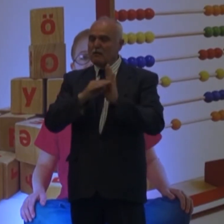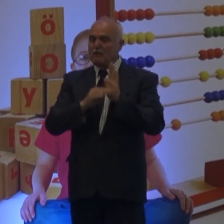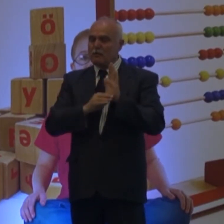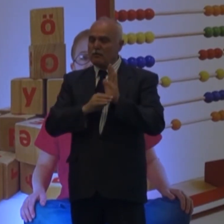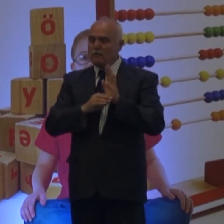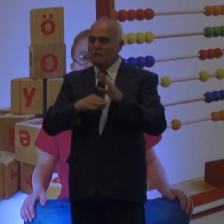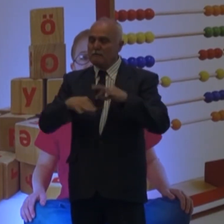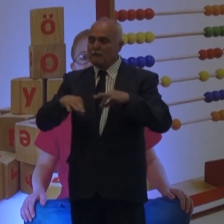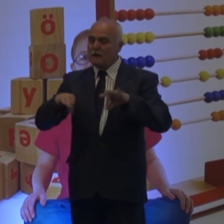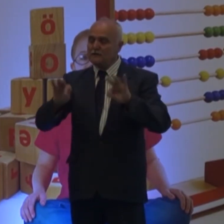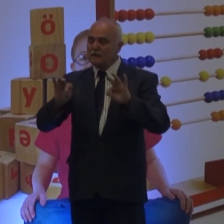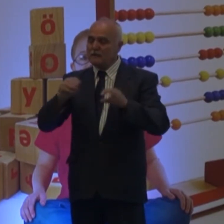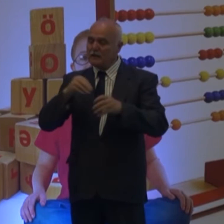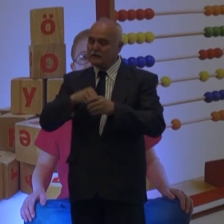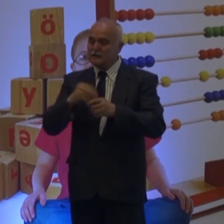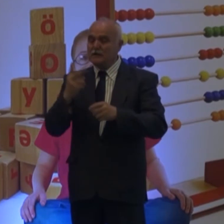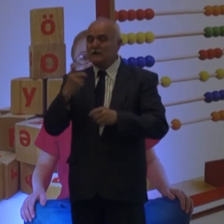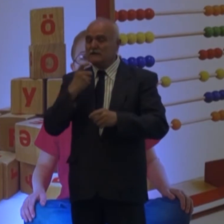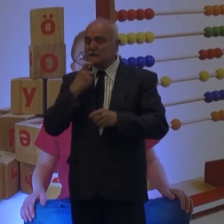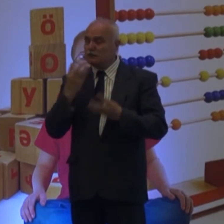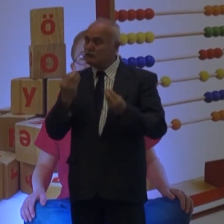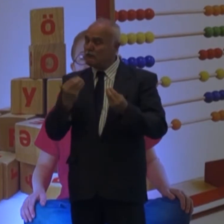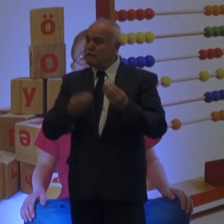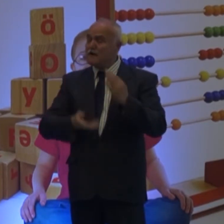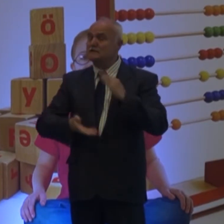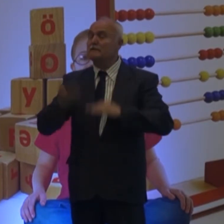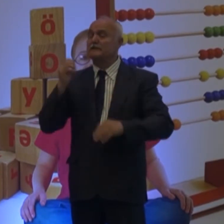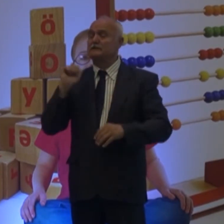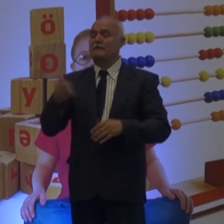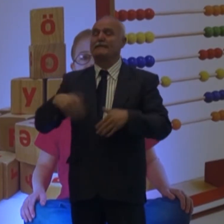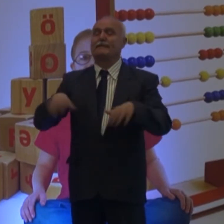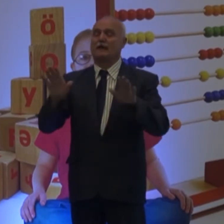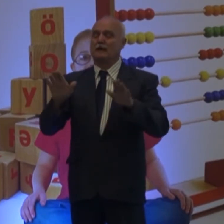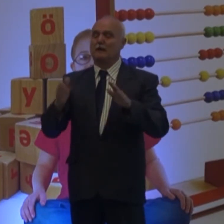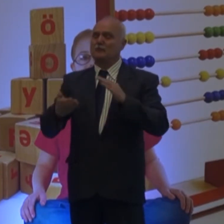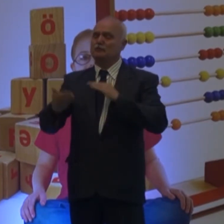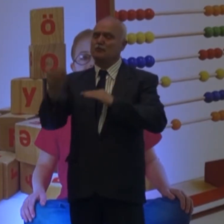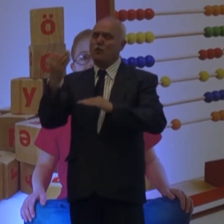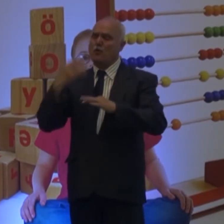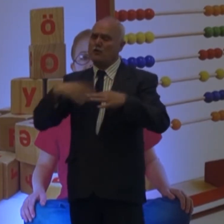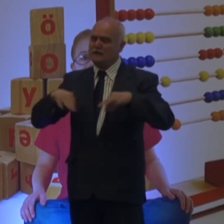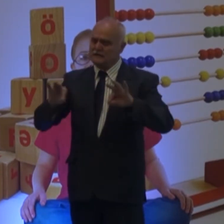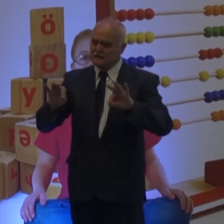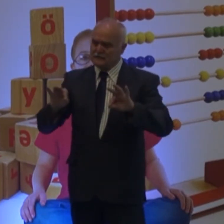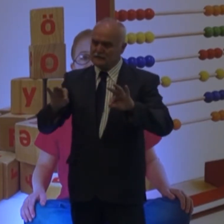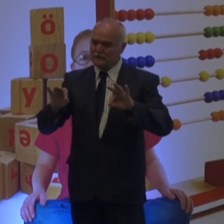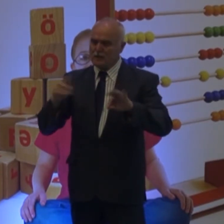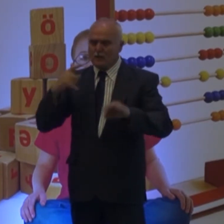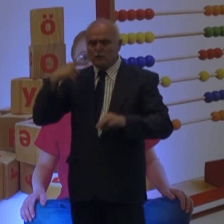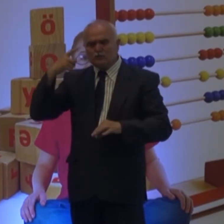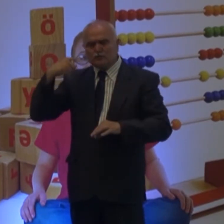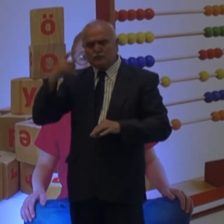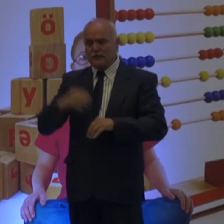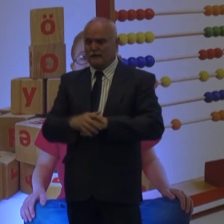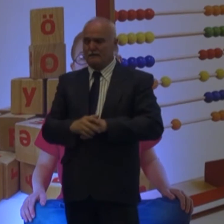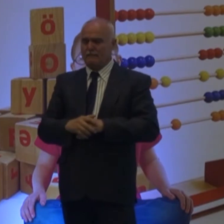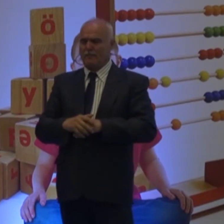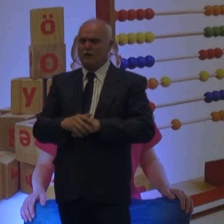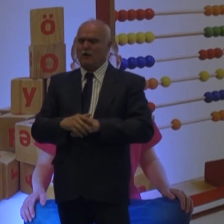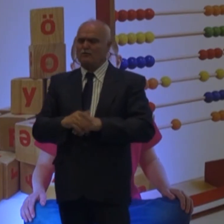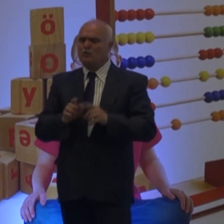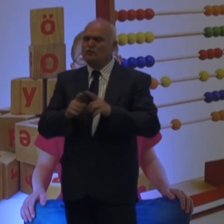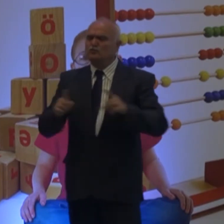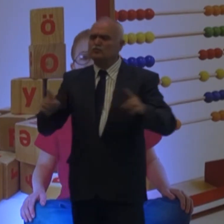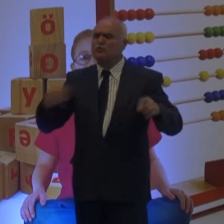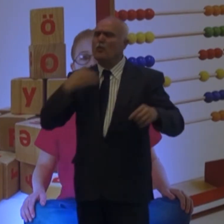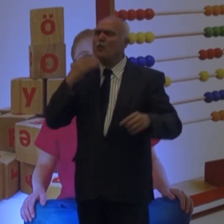yapımı için 2 sene çok da fazla bir zaman değildir. Bunun ön hazırlıkları olduğunu da düşünürsek, çok uzun olmayan